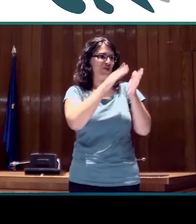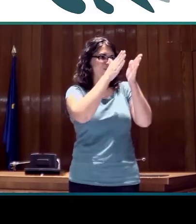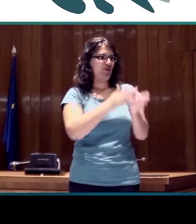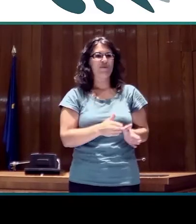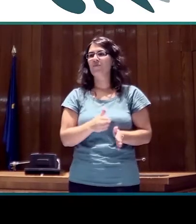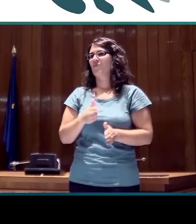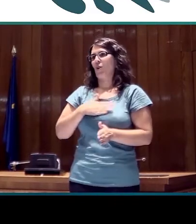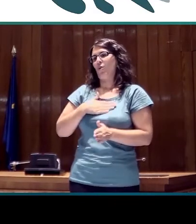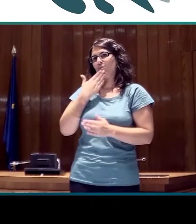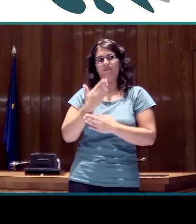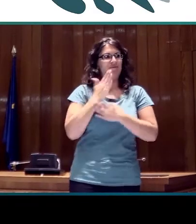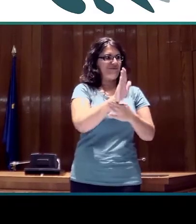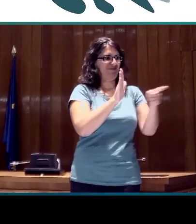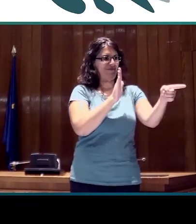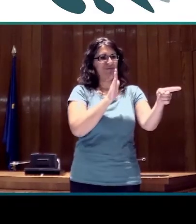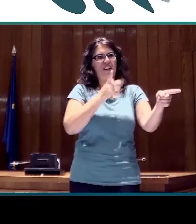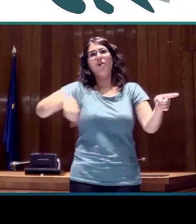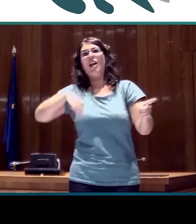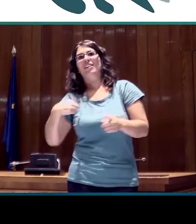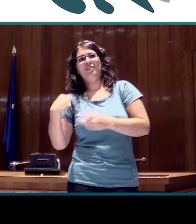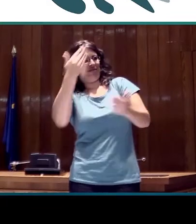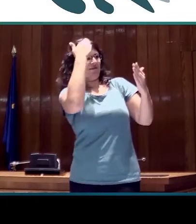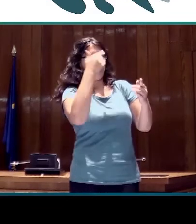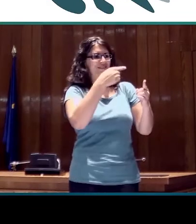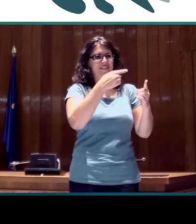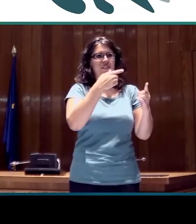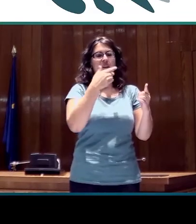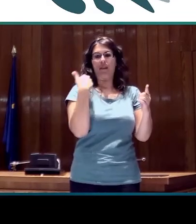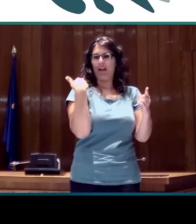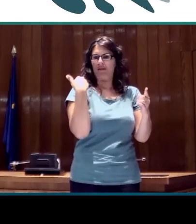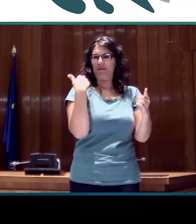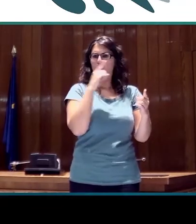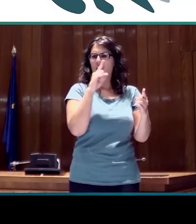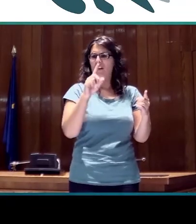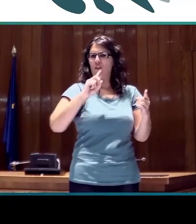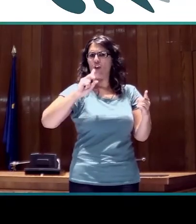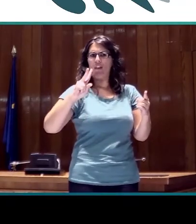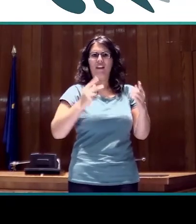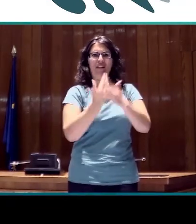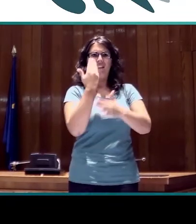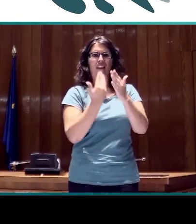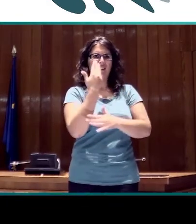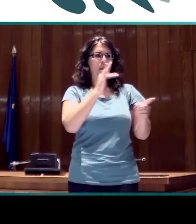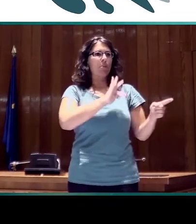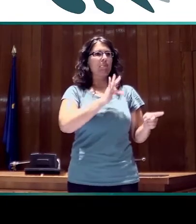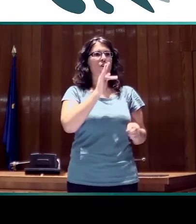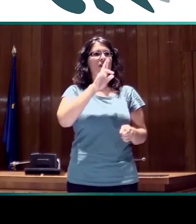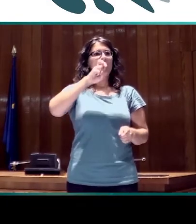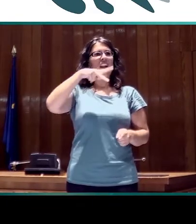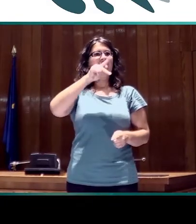de todo por ese premio también que se recogió hace apenas 11 12 días Franklin Delano Roosevelt que representa el Nobel de la